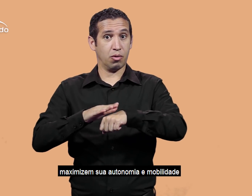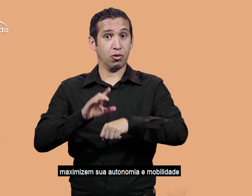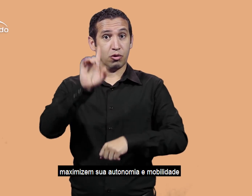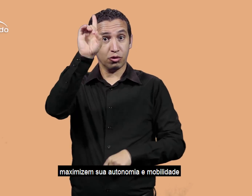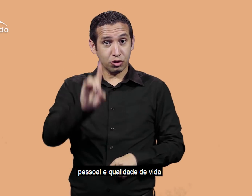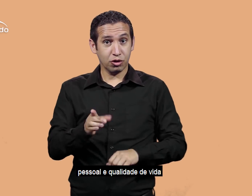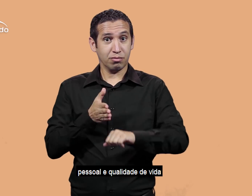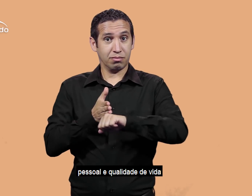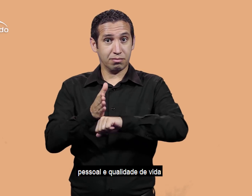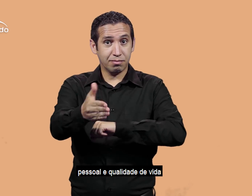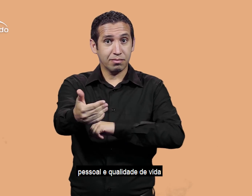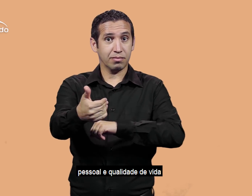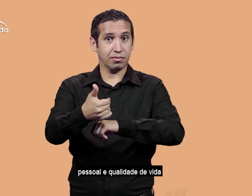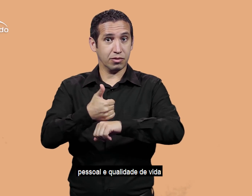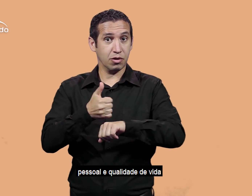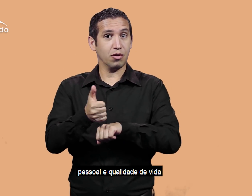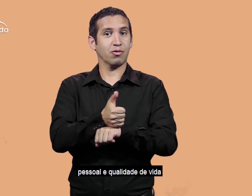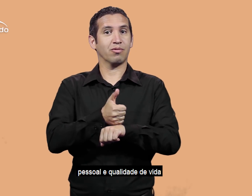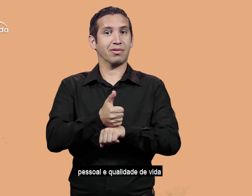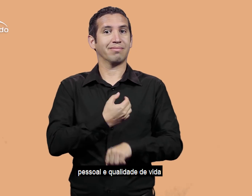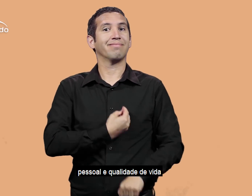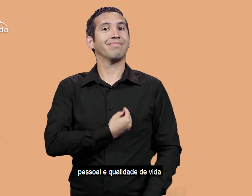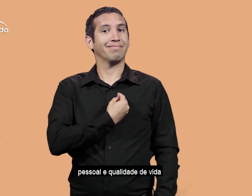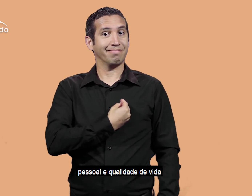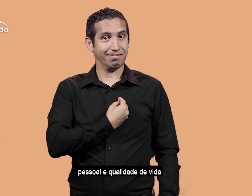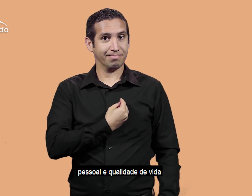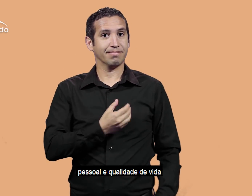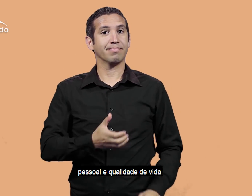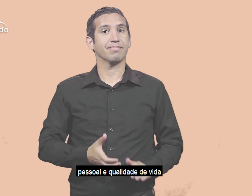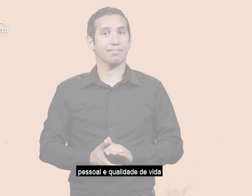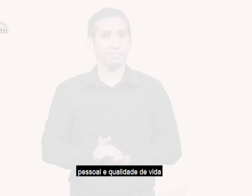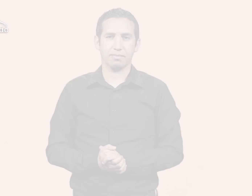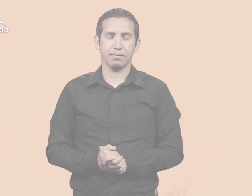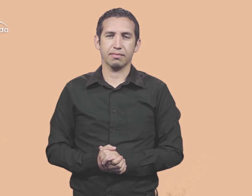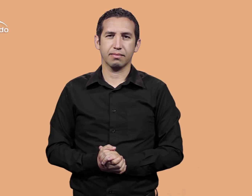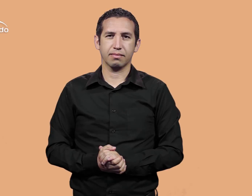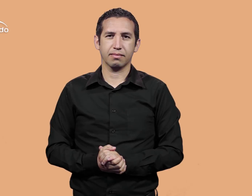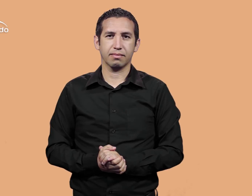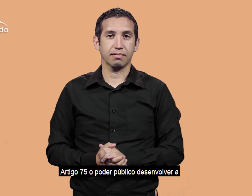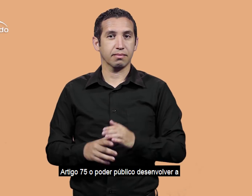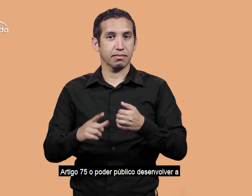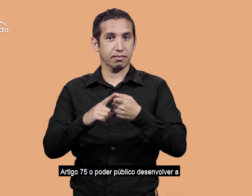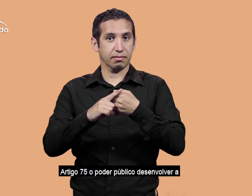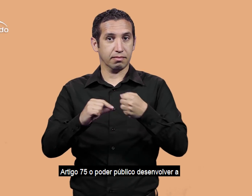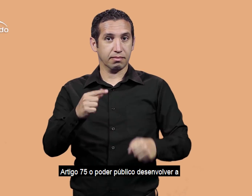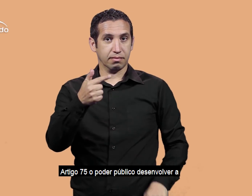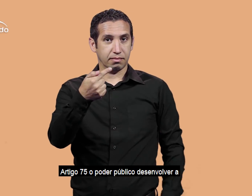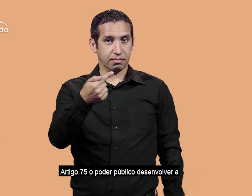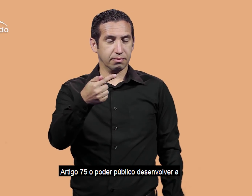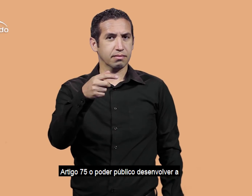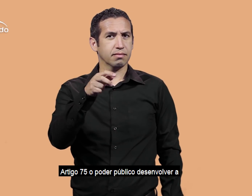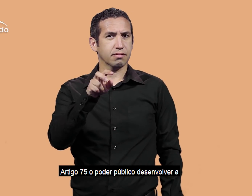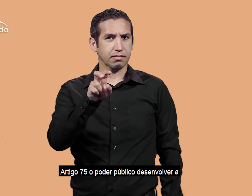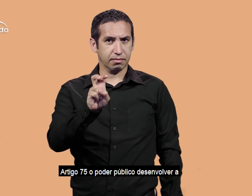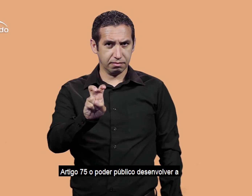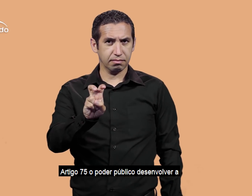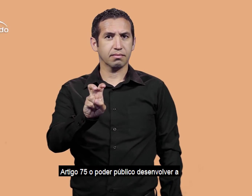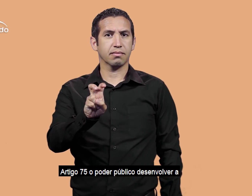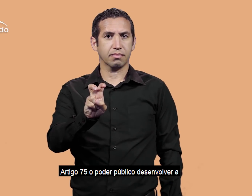pessoal e qualidade de vida o artigo 75 o poder